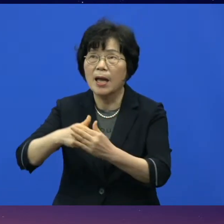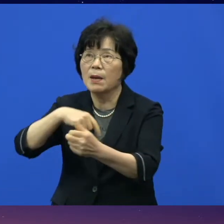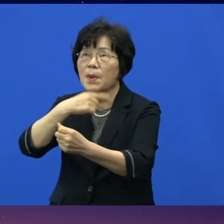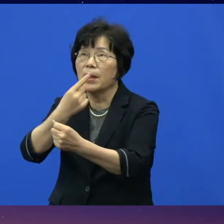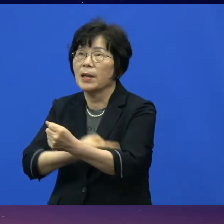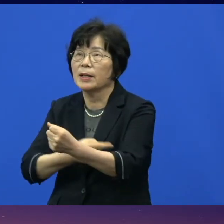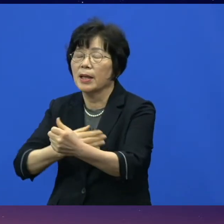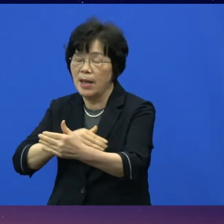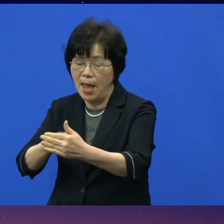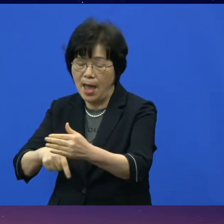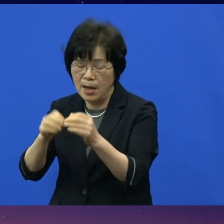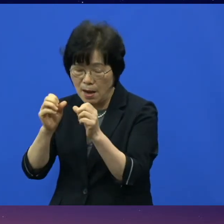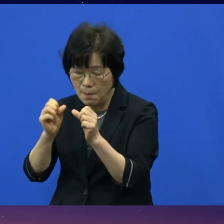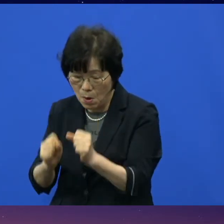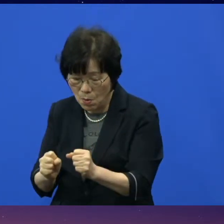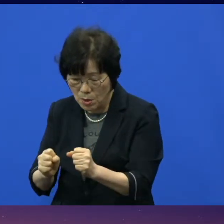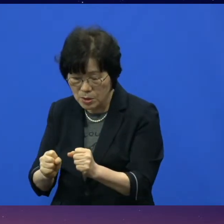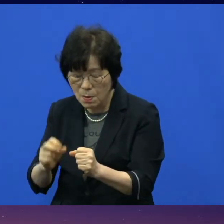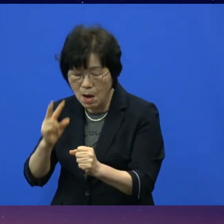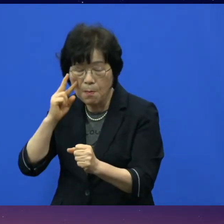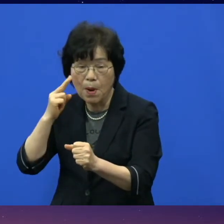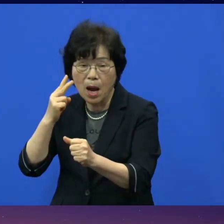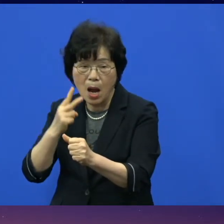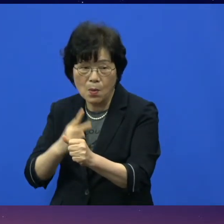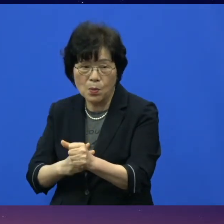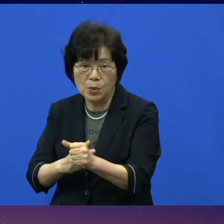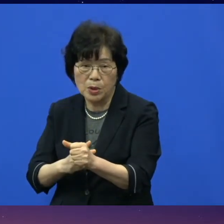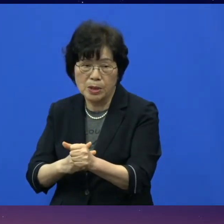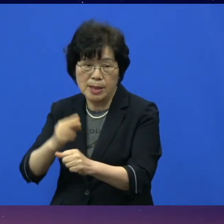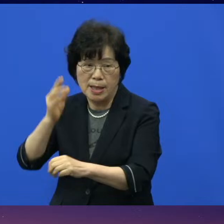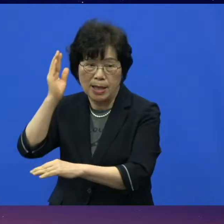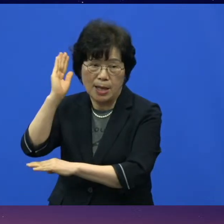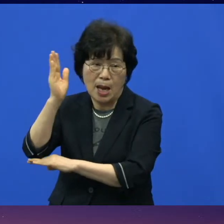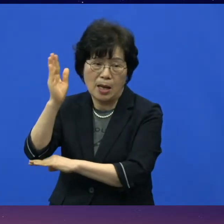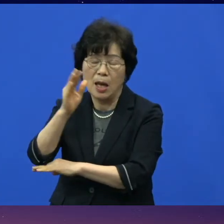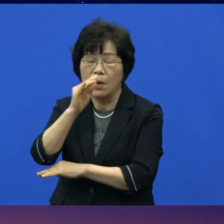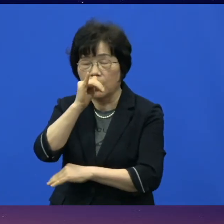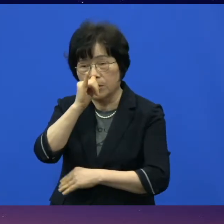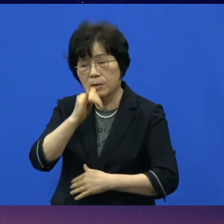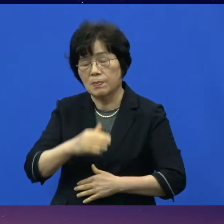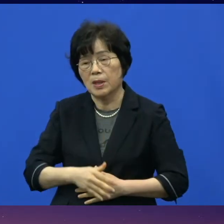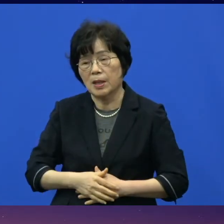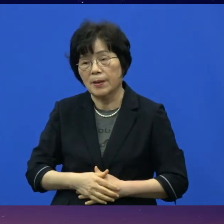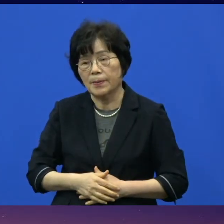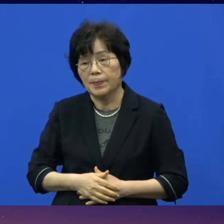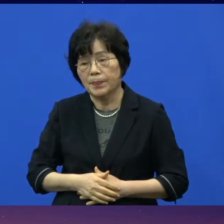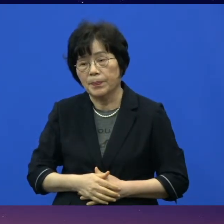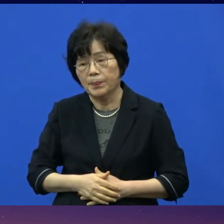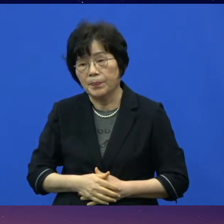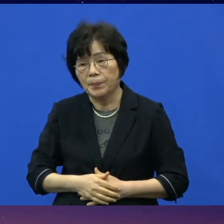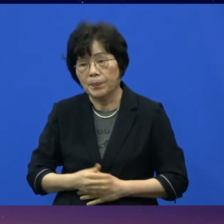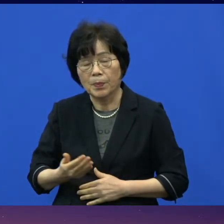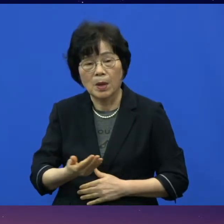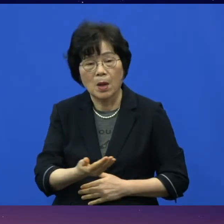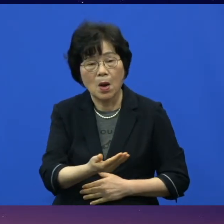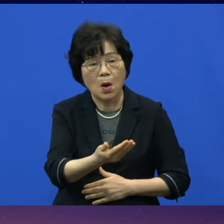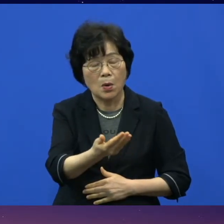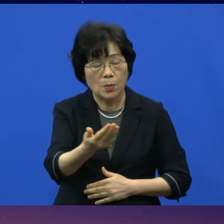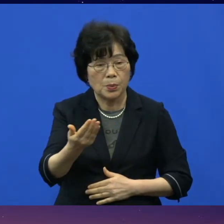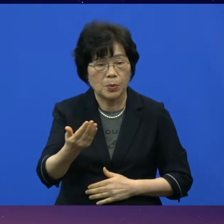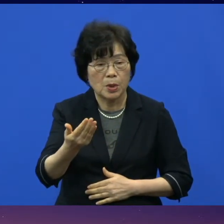우리 안에 머물러 있음을 바울은 역설적으로 우리에게 말씀하고 있어요. 사랑하는 성도 여러분,